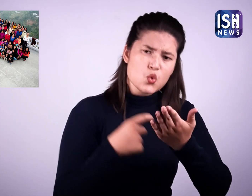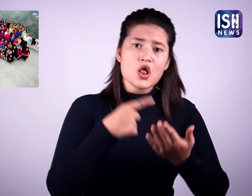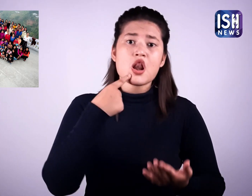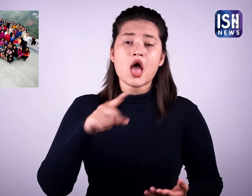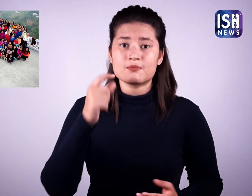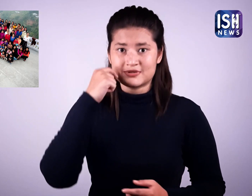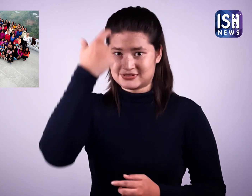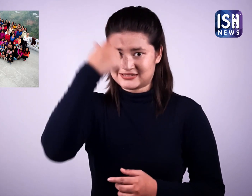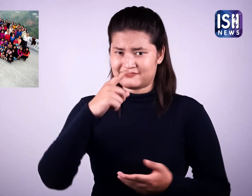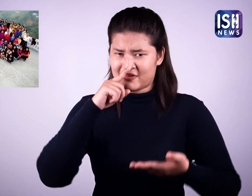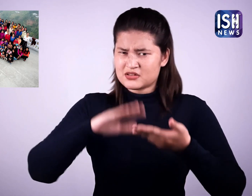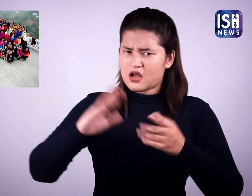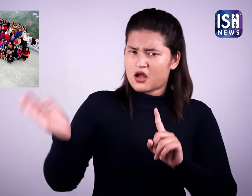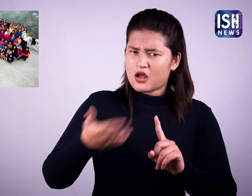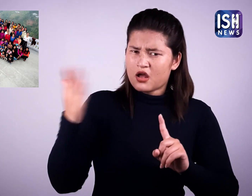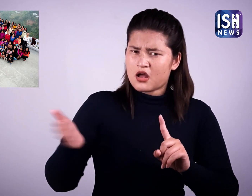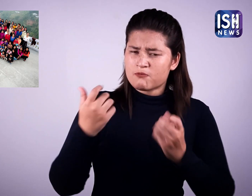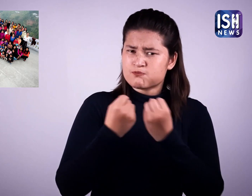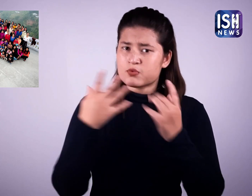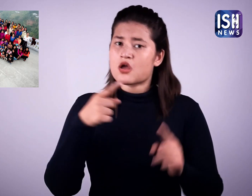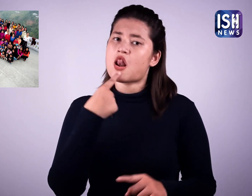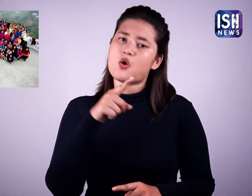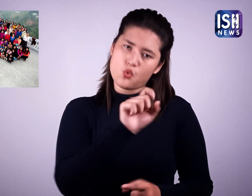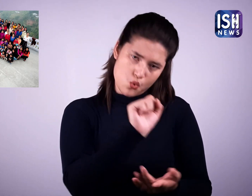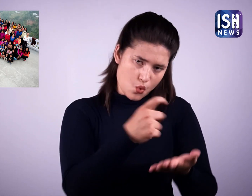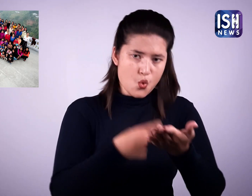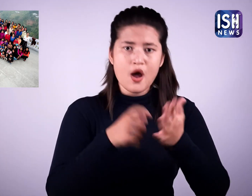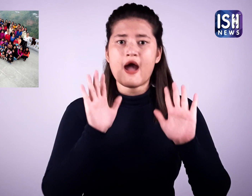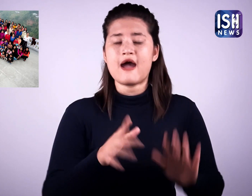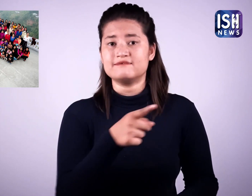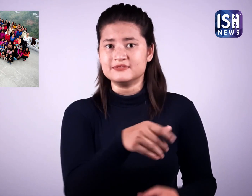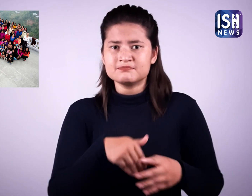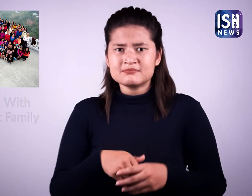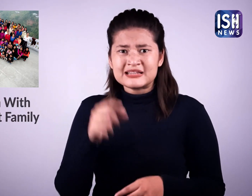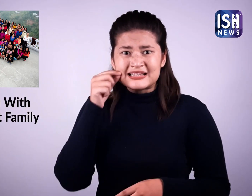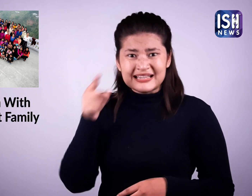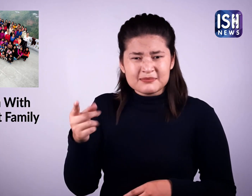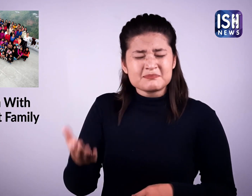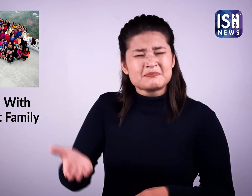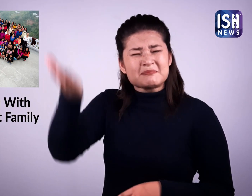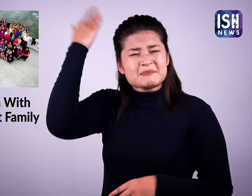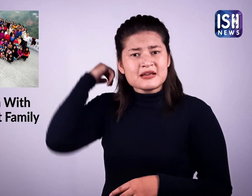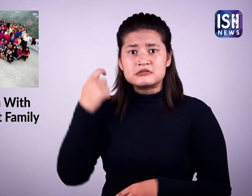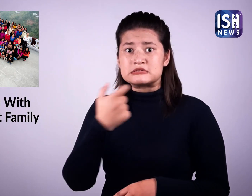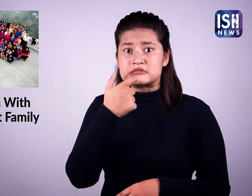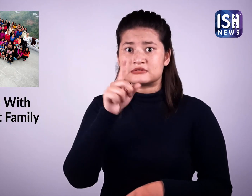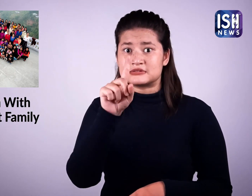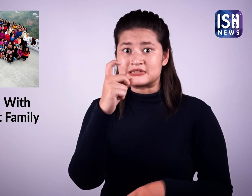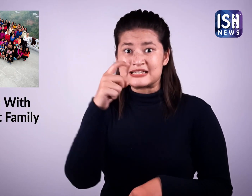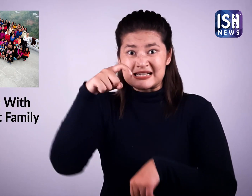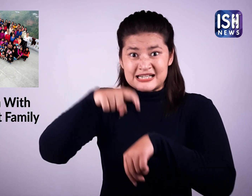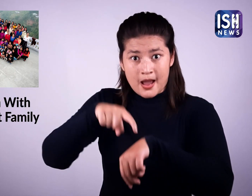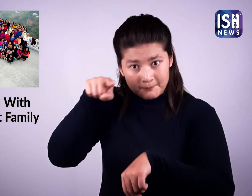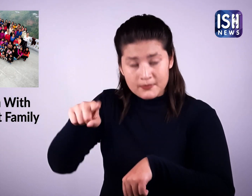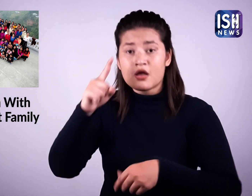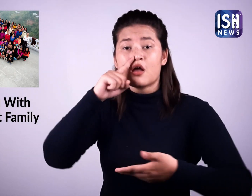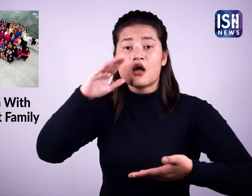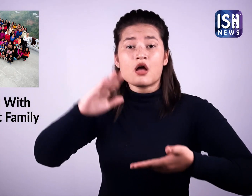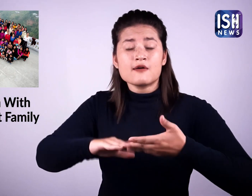संप्रदाई अपने पुरुष सदस्यों के लिए बहु विवा की अनुमती देता है, जियोरा ने अपनी पहली पत्नी से 17 साल